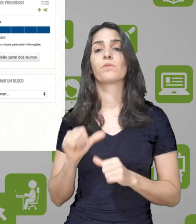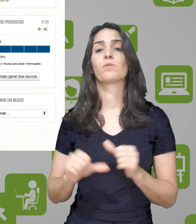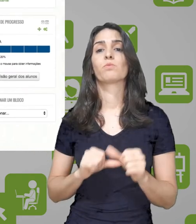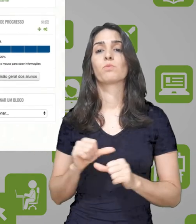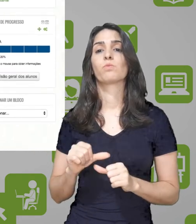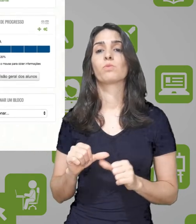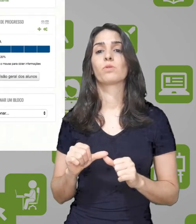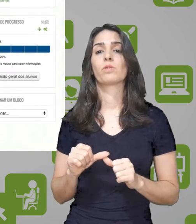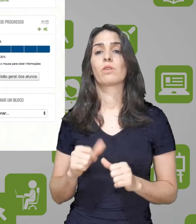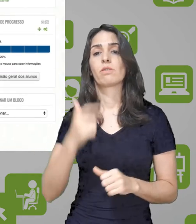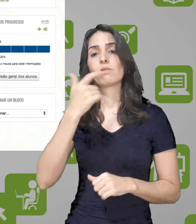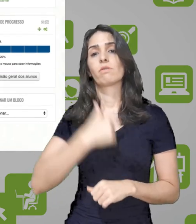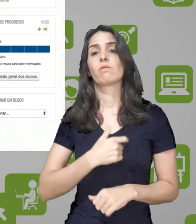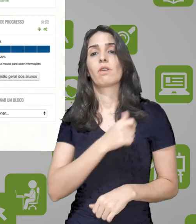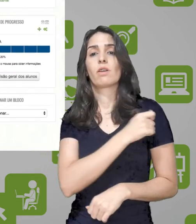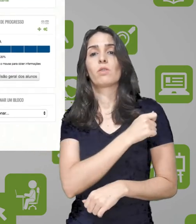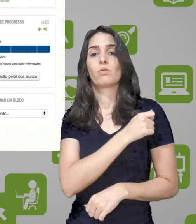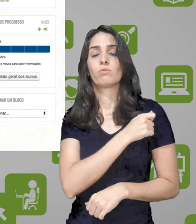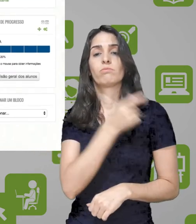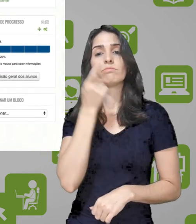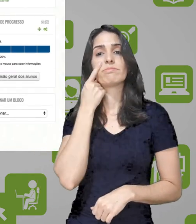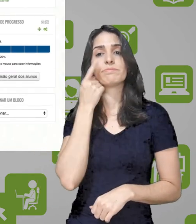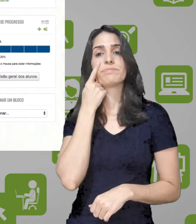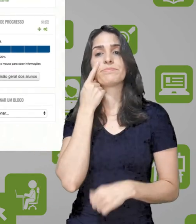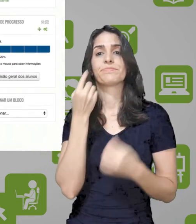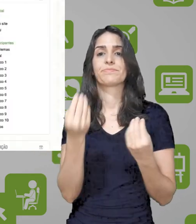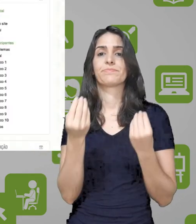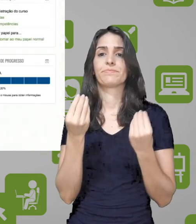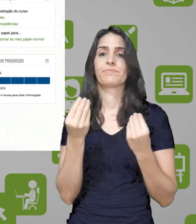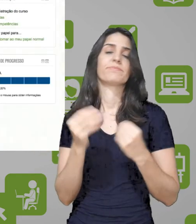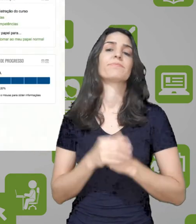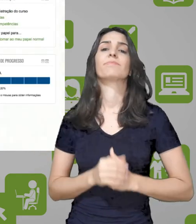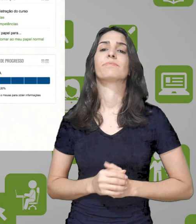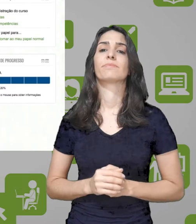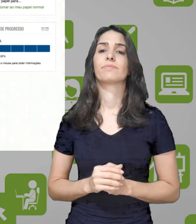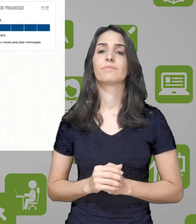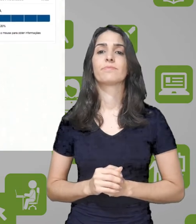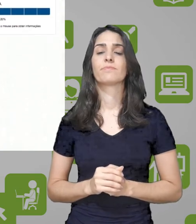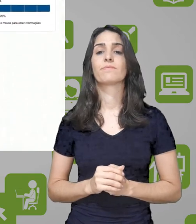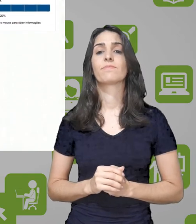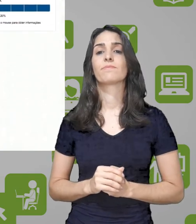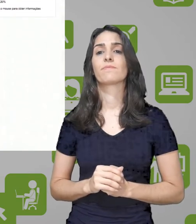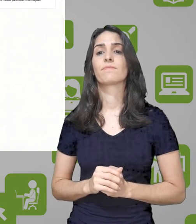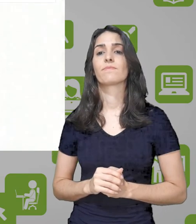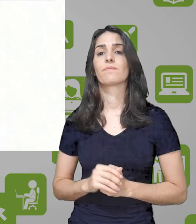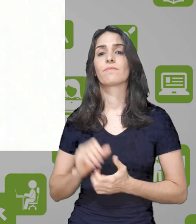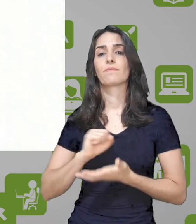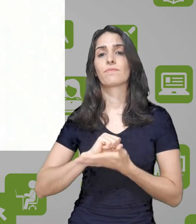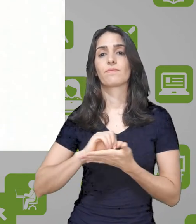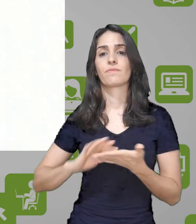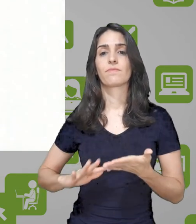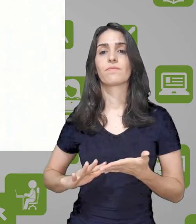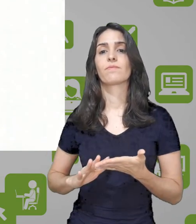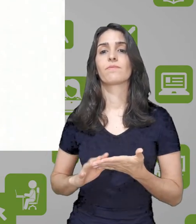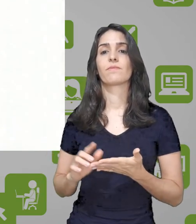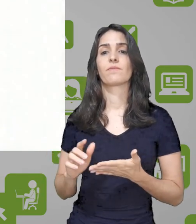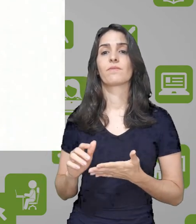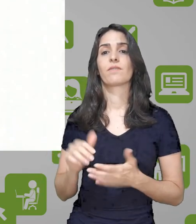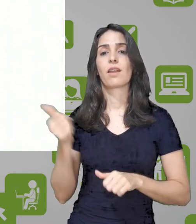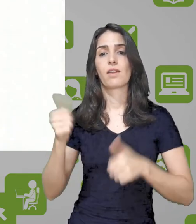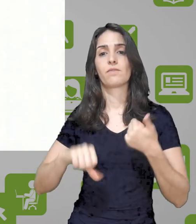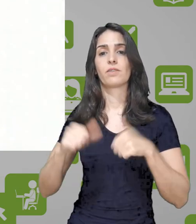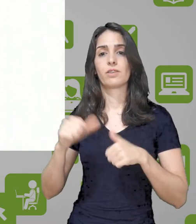eu vou mudar o meu papel para aluno para você ver como que aparece para o aluno então nessa